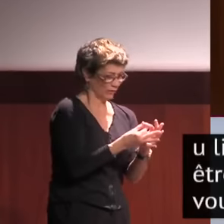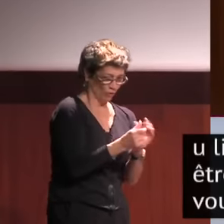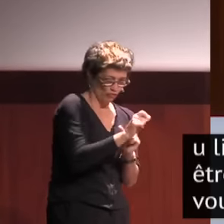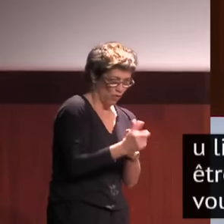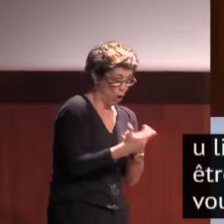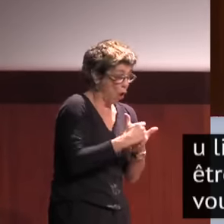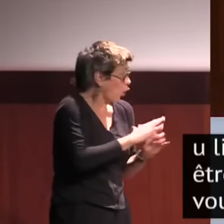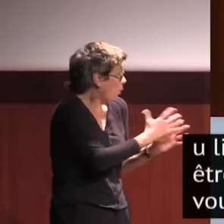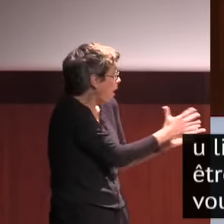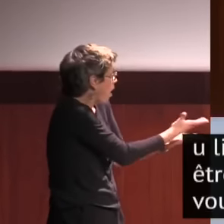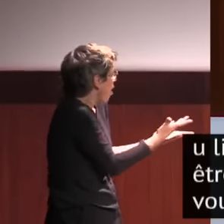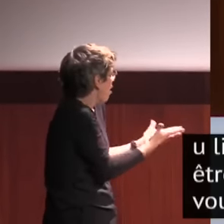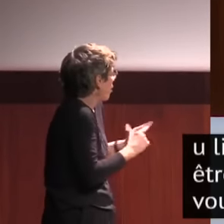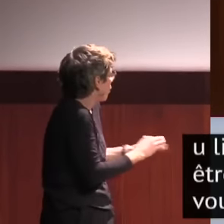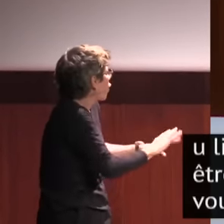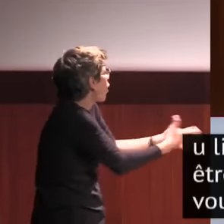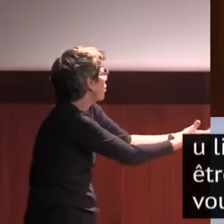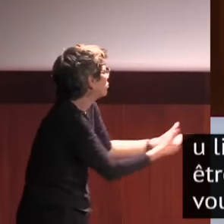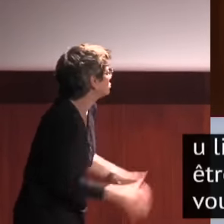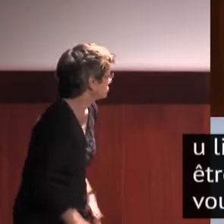librairie? Comment vous faites ça?